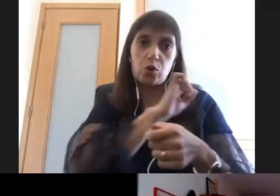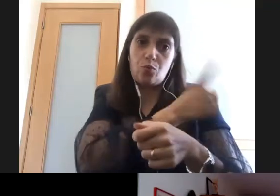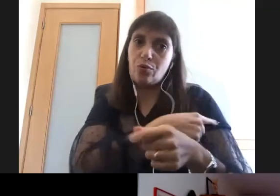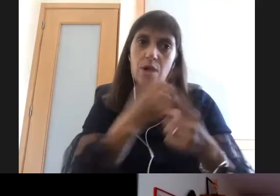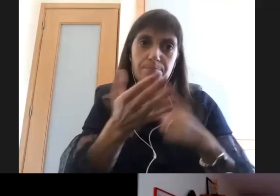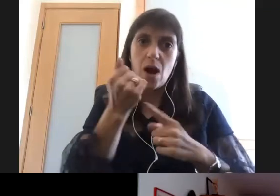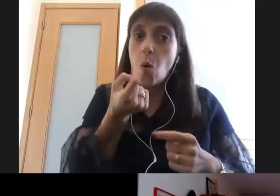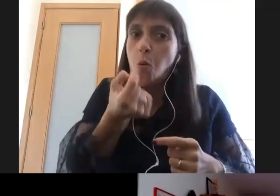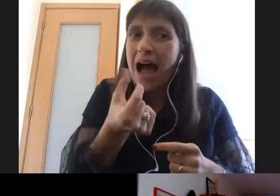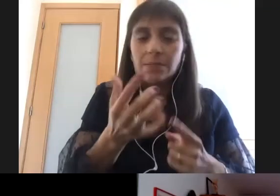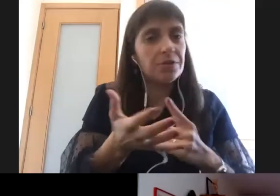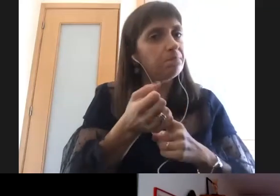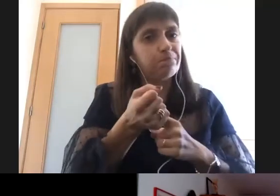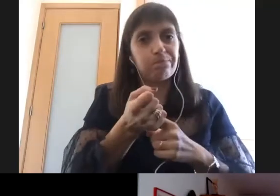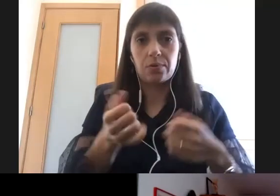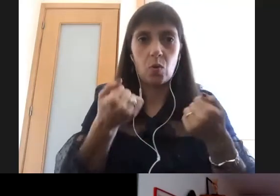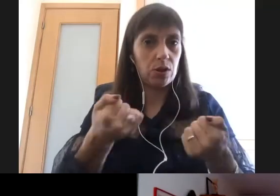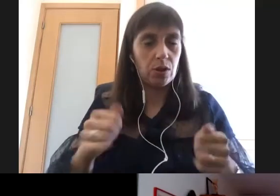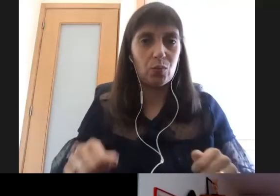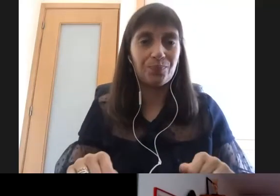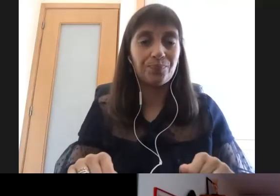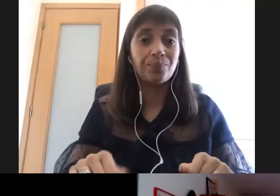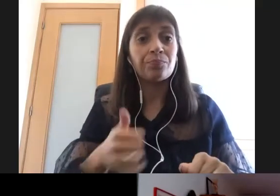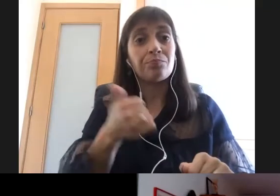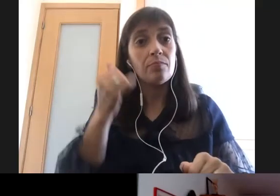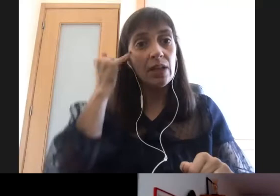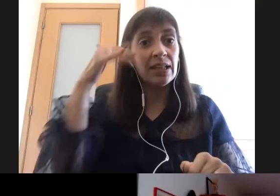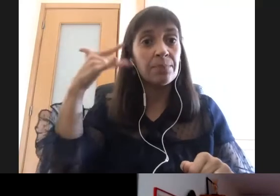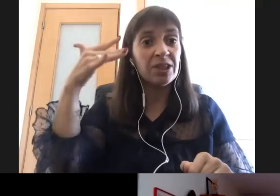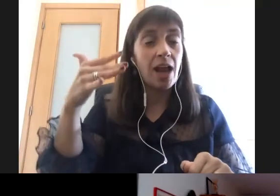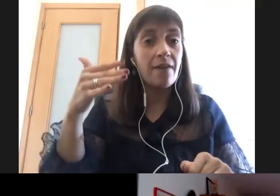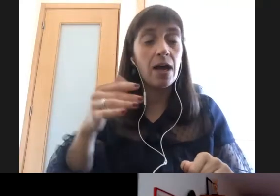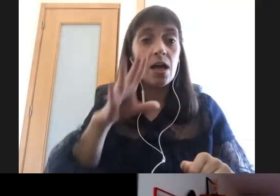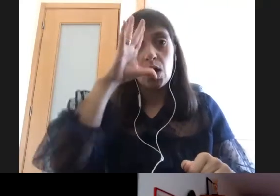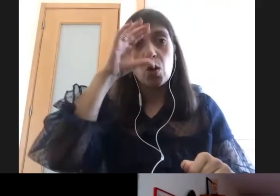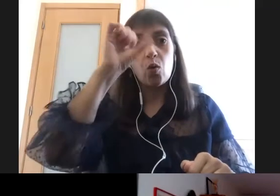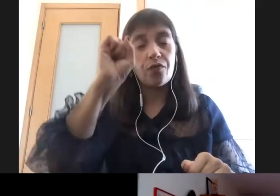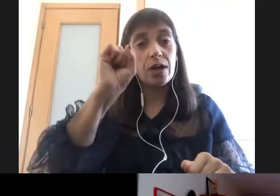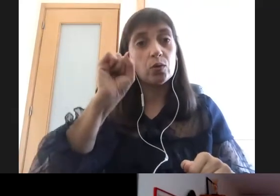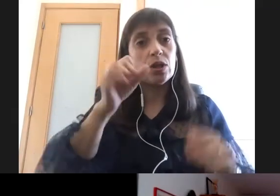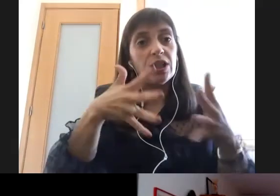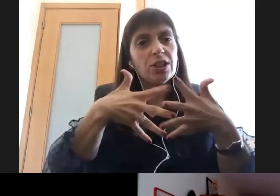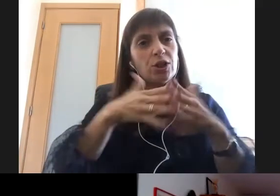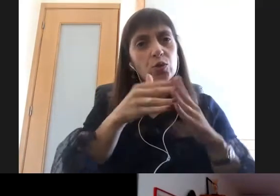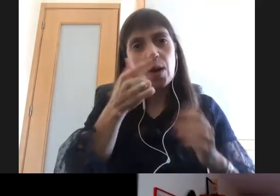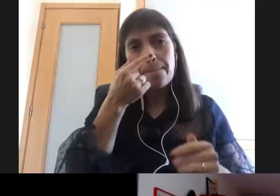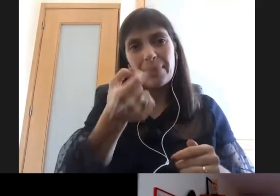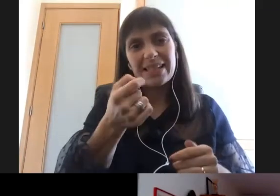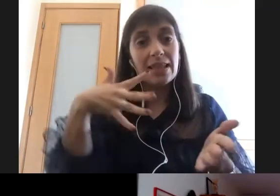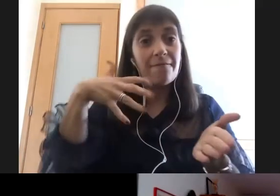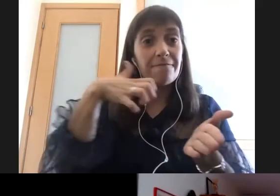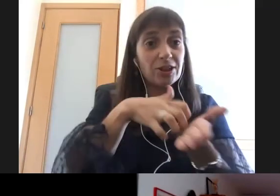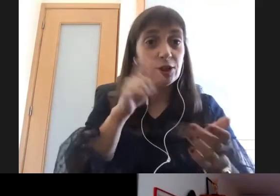mas não chegou propriamente ao poder, ele imaginava um governo, uma estrutura de governo muito similar à do fascismo italiano,